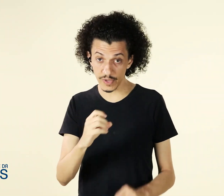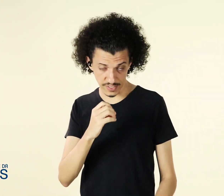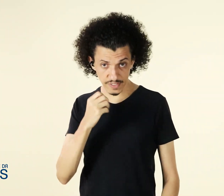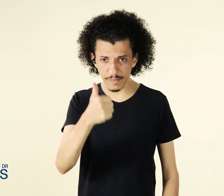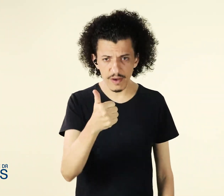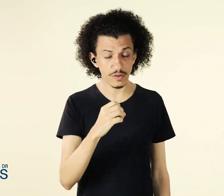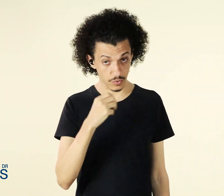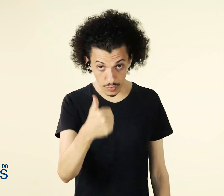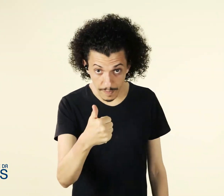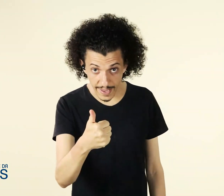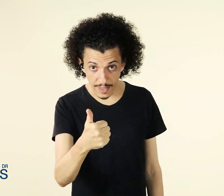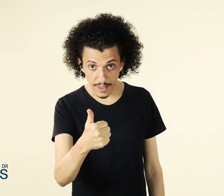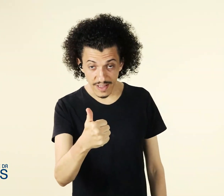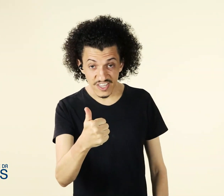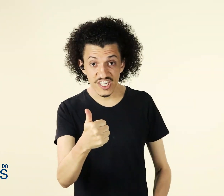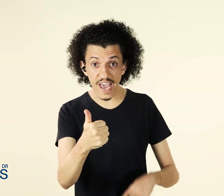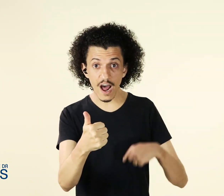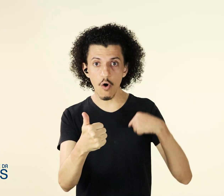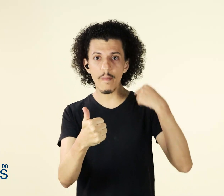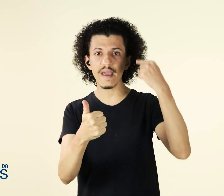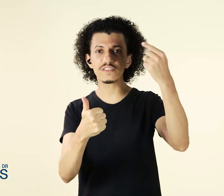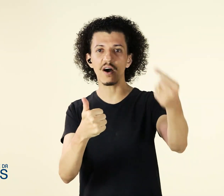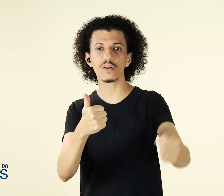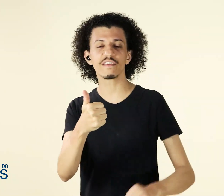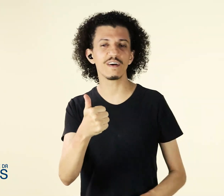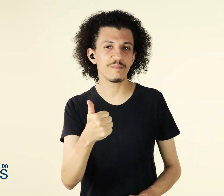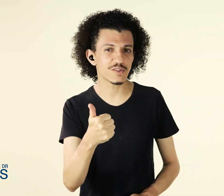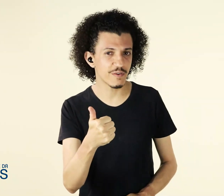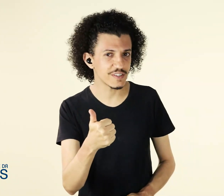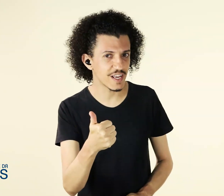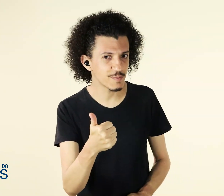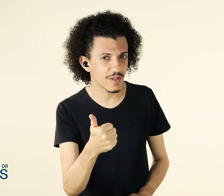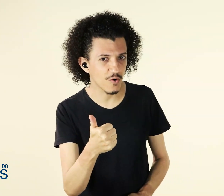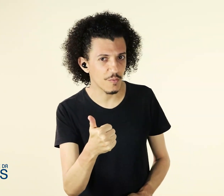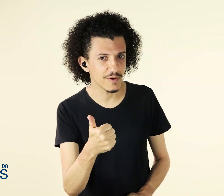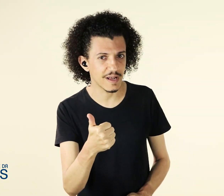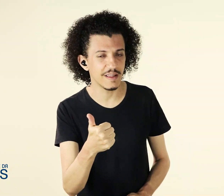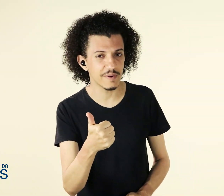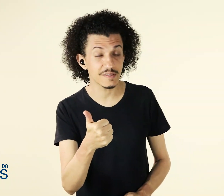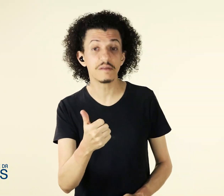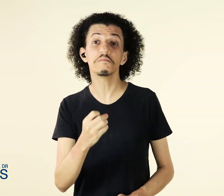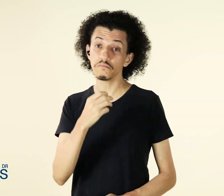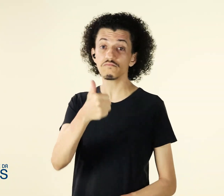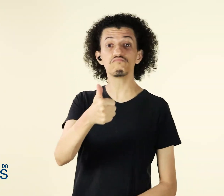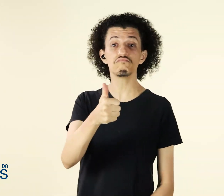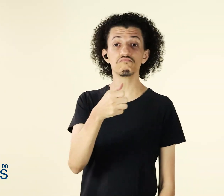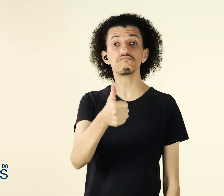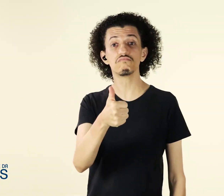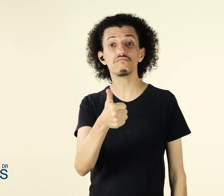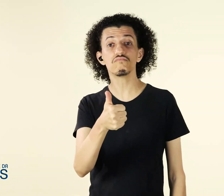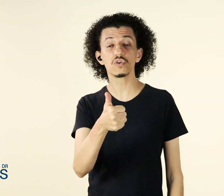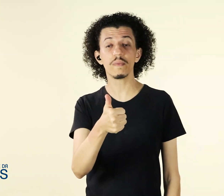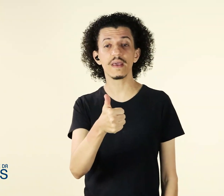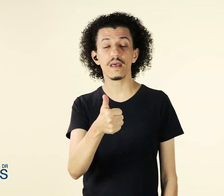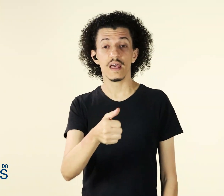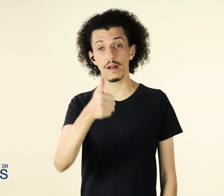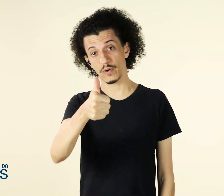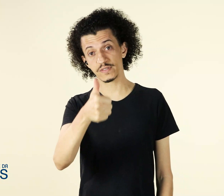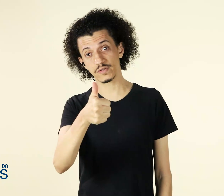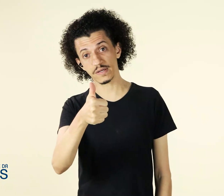se você pergunta tudo bem, geralmente a outra pessoa vai te responder como na Libras? Tudo bem. Ele pode dizer só